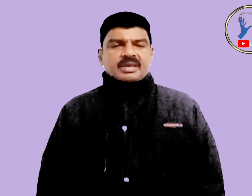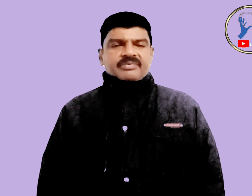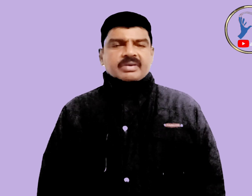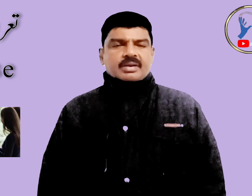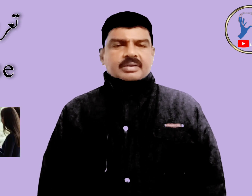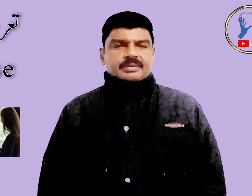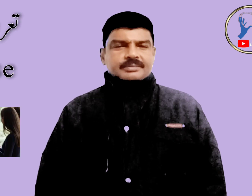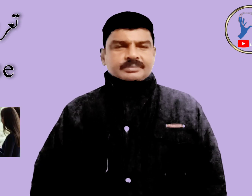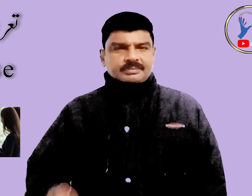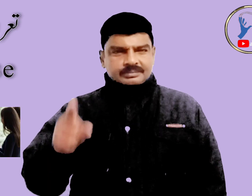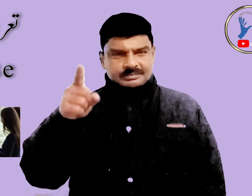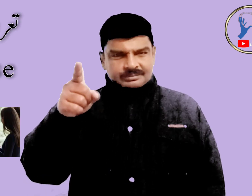तारीफ करना,